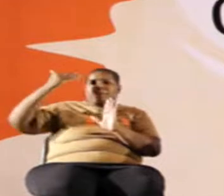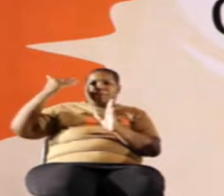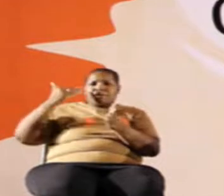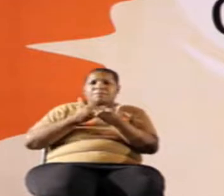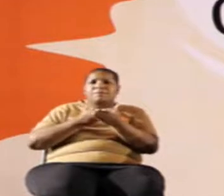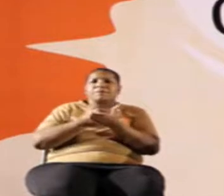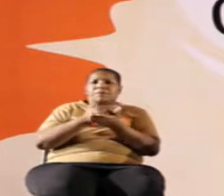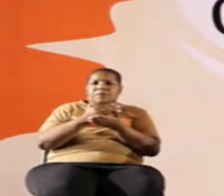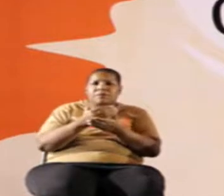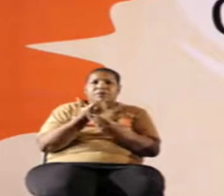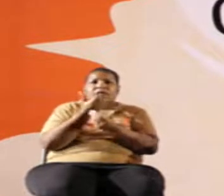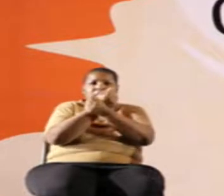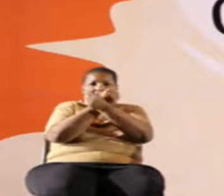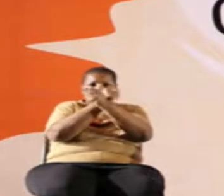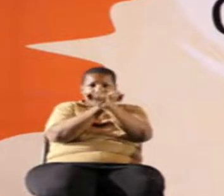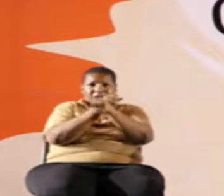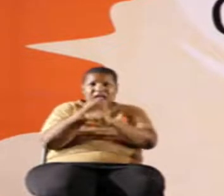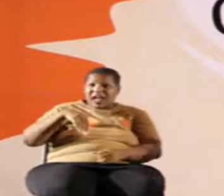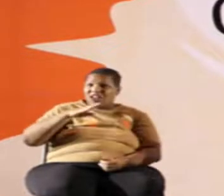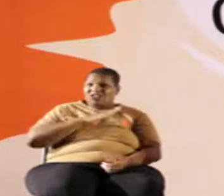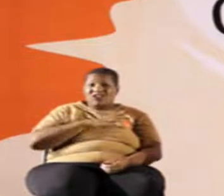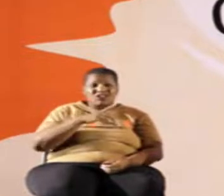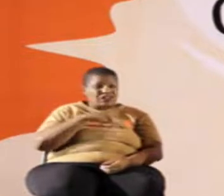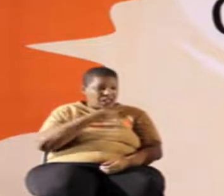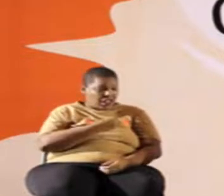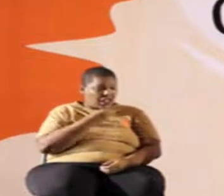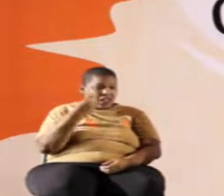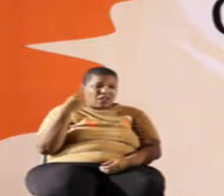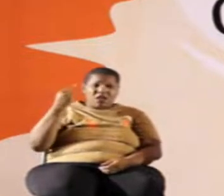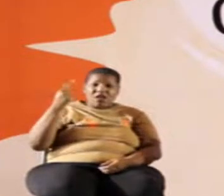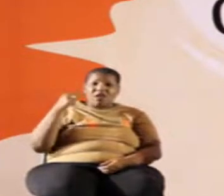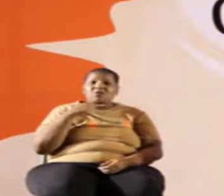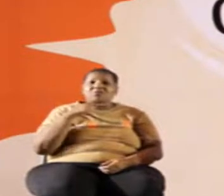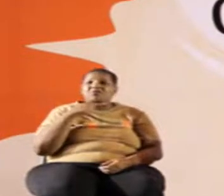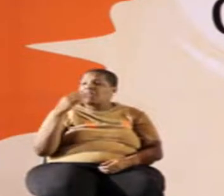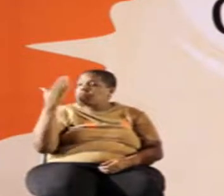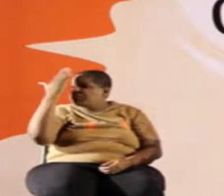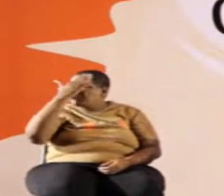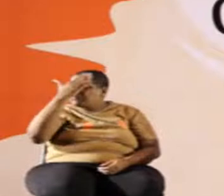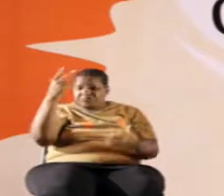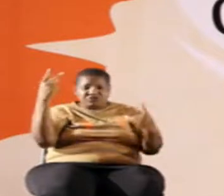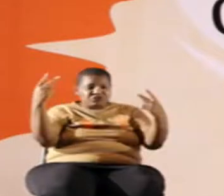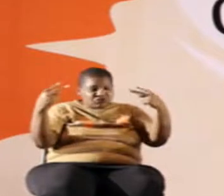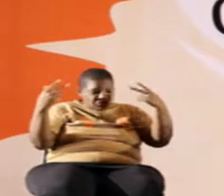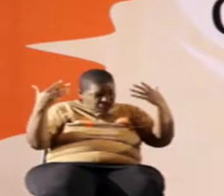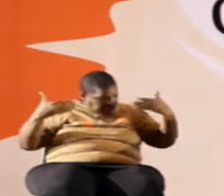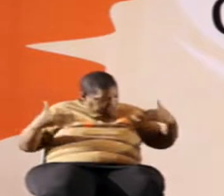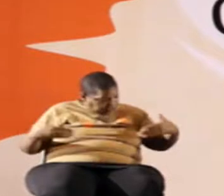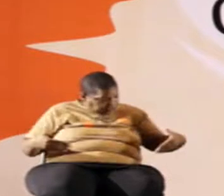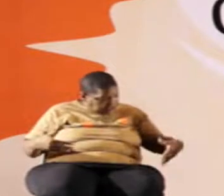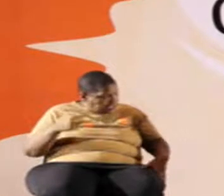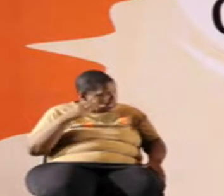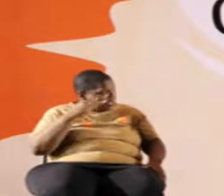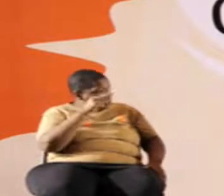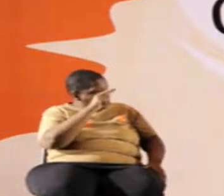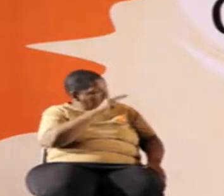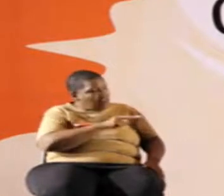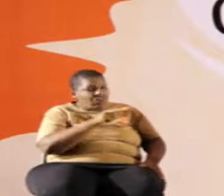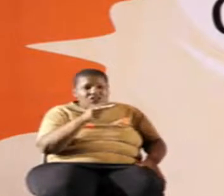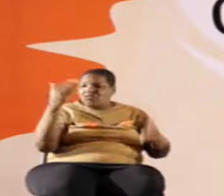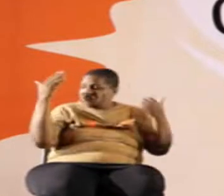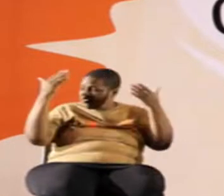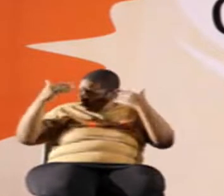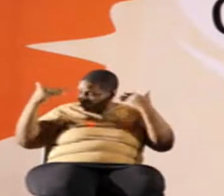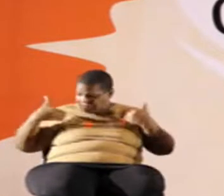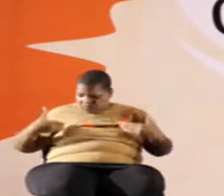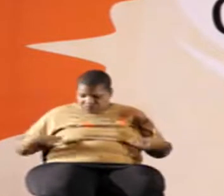do regime da escravidão. A gente está aqui já faz muito tempo e é como se ninguém nos visse. Ou se nos vissem, se nos veem,